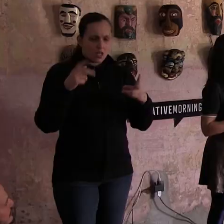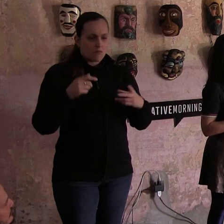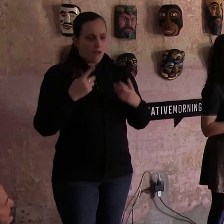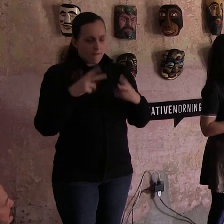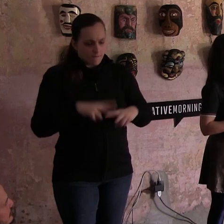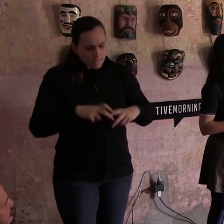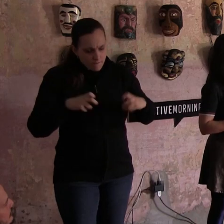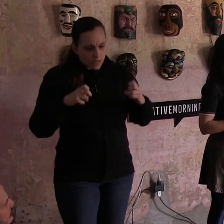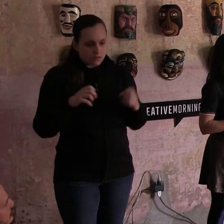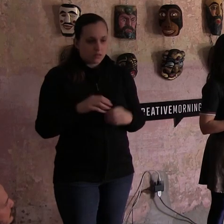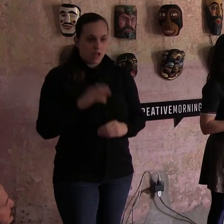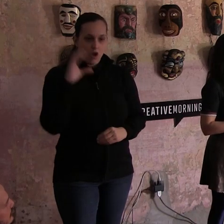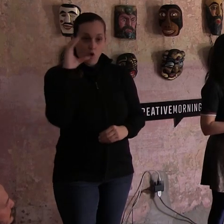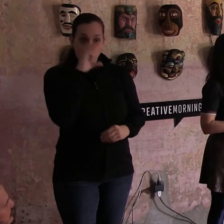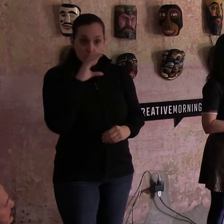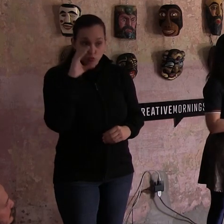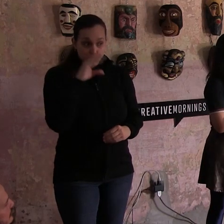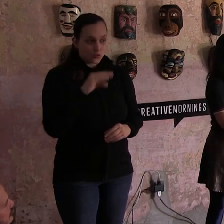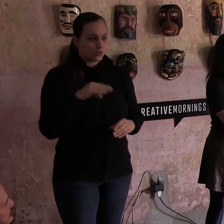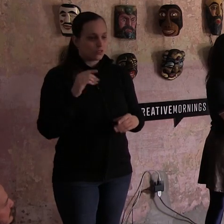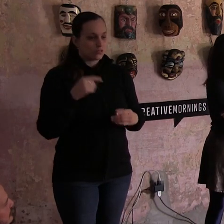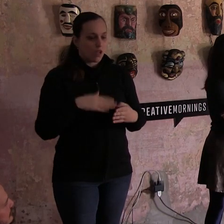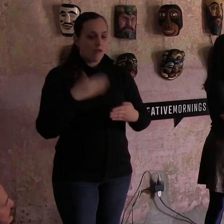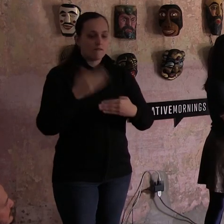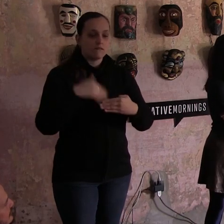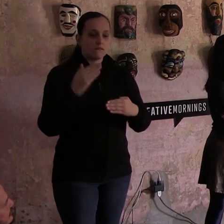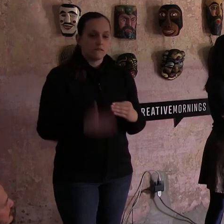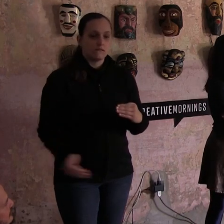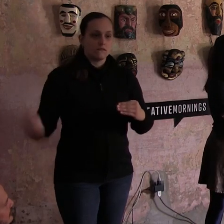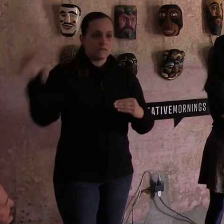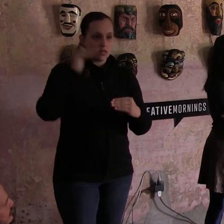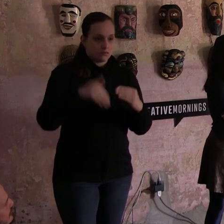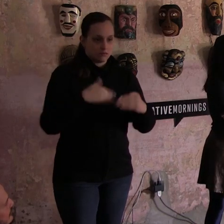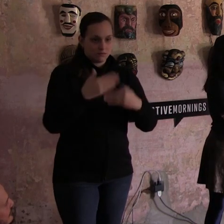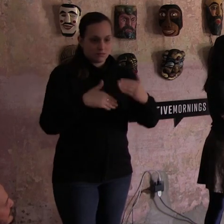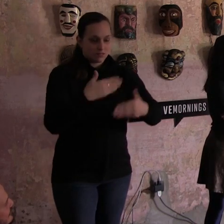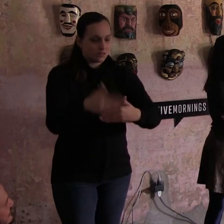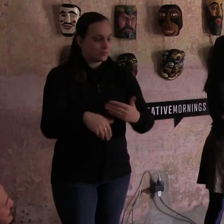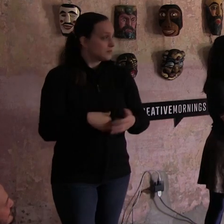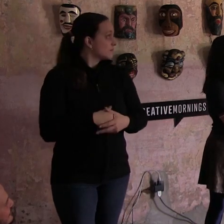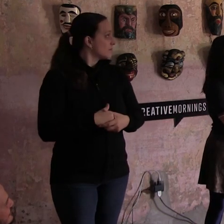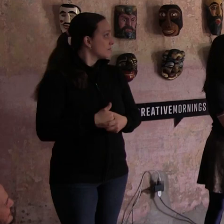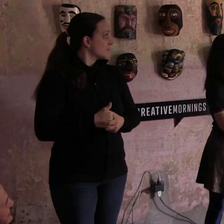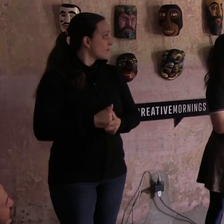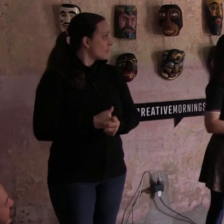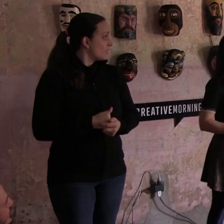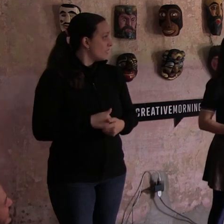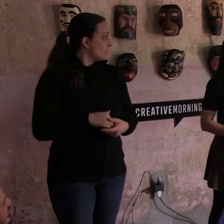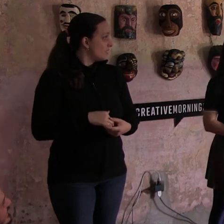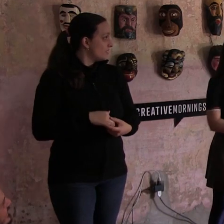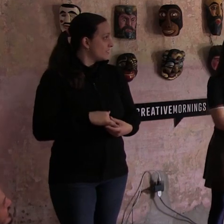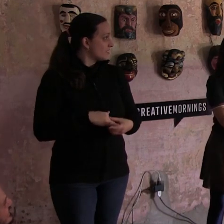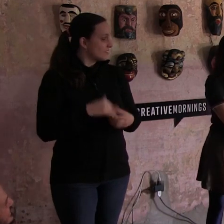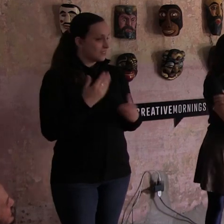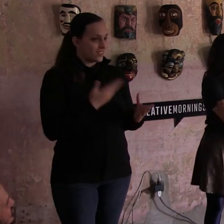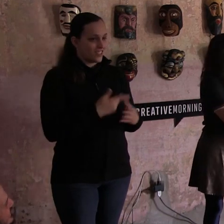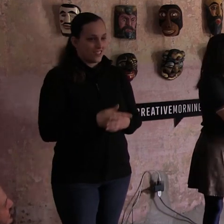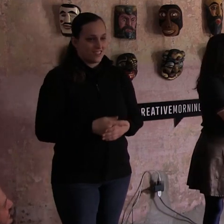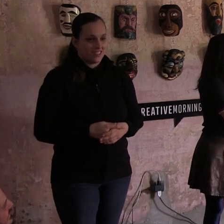investigar, ser curioso, ir adelante con todo eso. A ver qué sigue. Ah, y acá